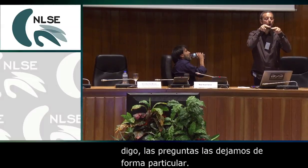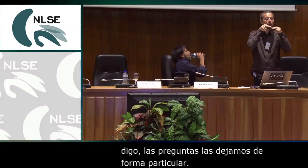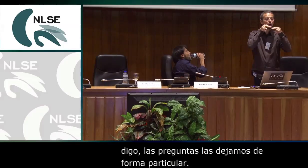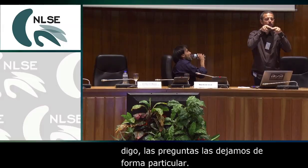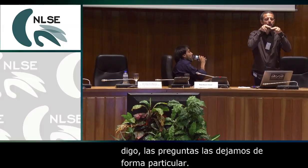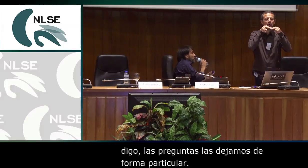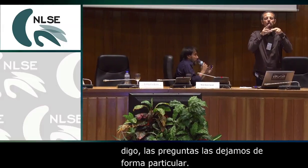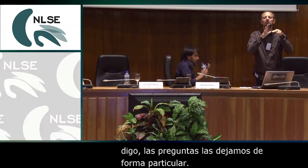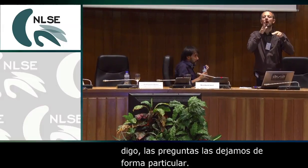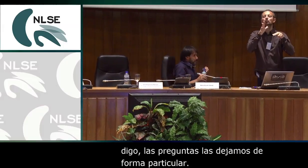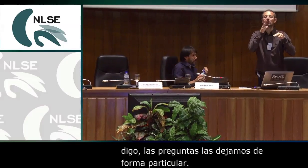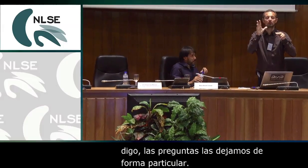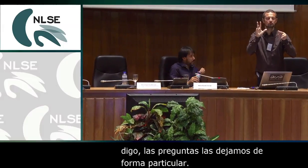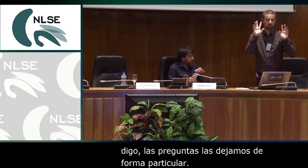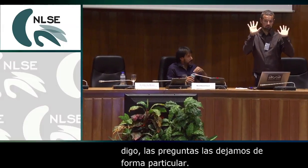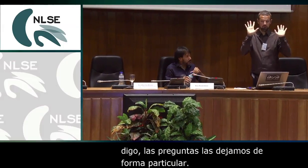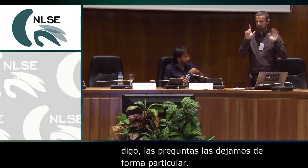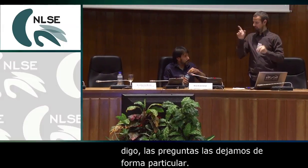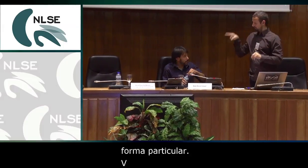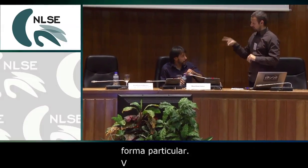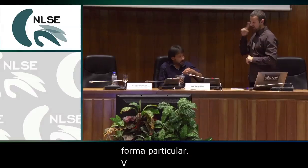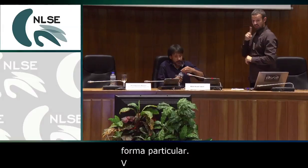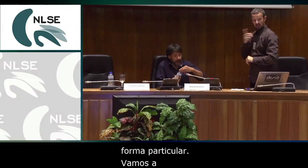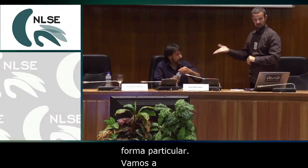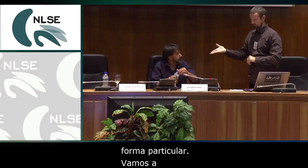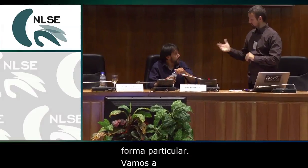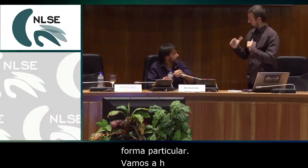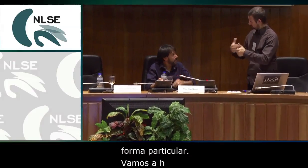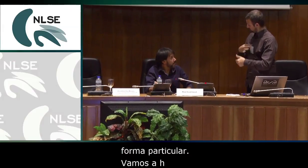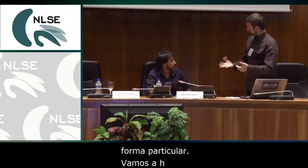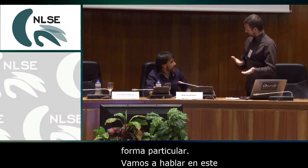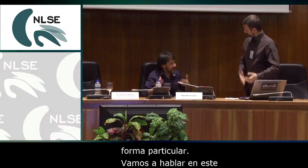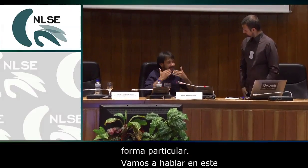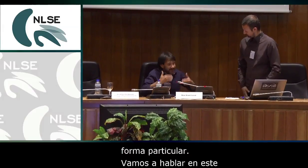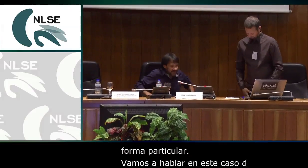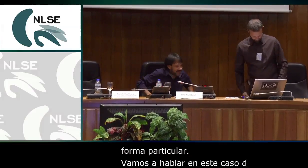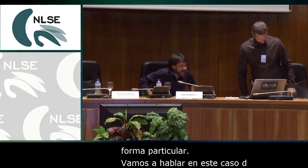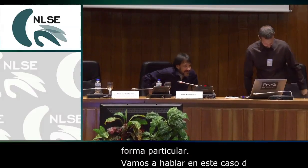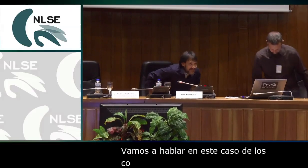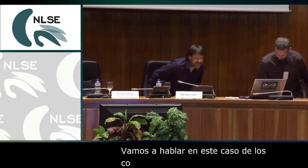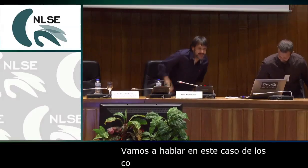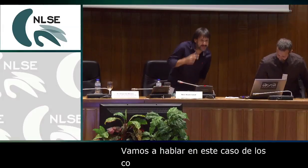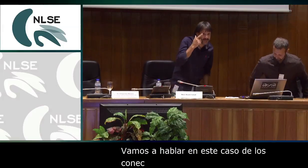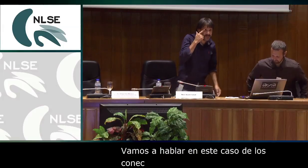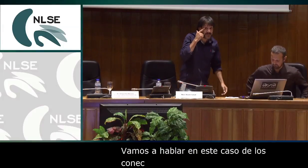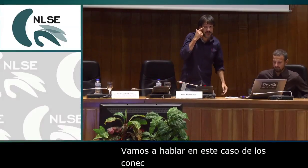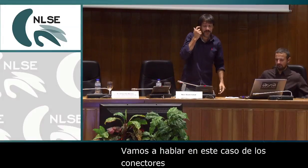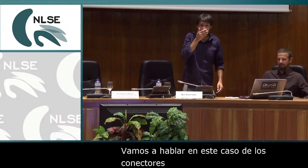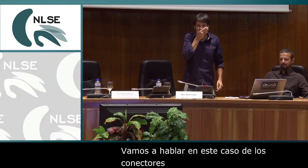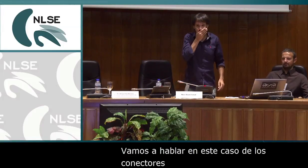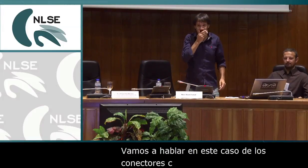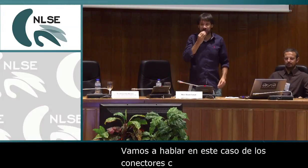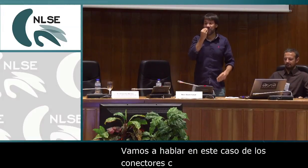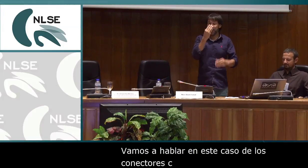Vamos a hablar en este caso de los conectores causales en lengua de signos española, el SNIT/ARCASMI, y puedes empezar cuando quieras.